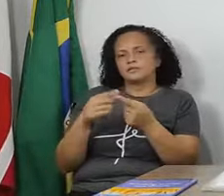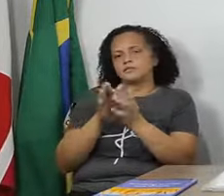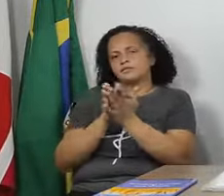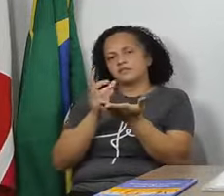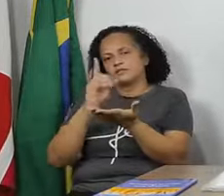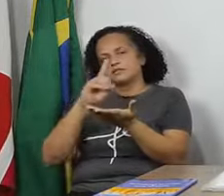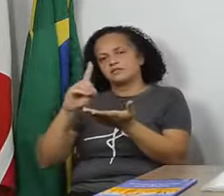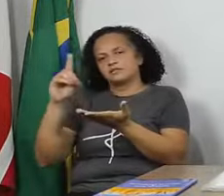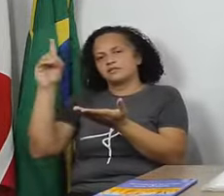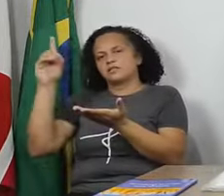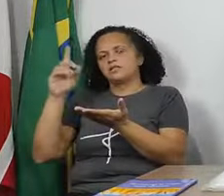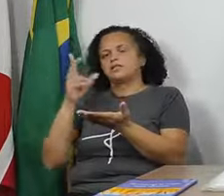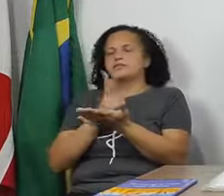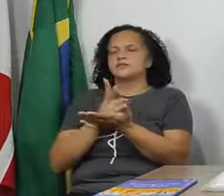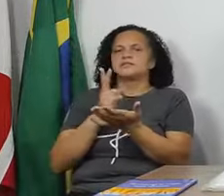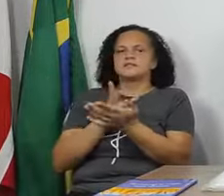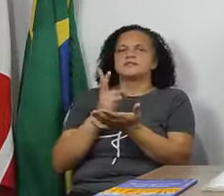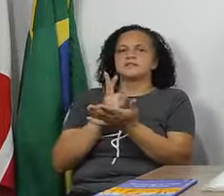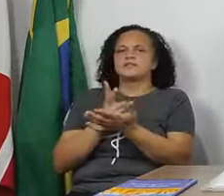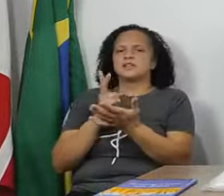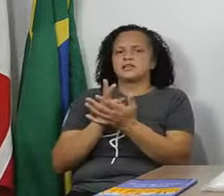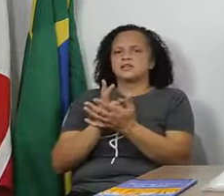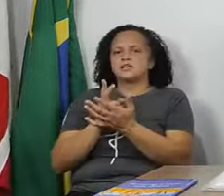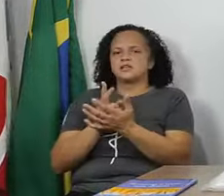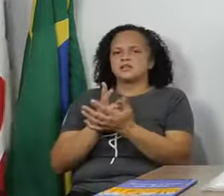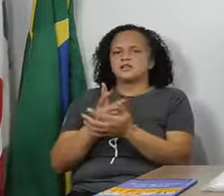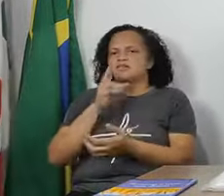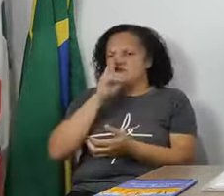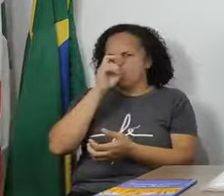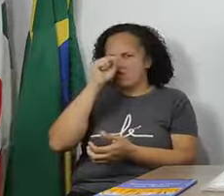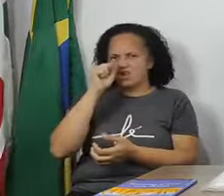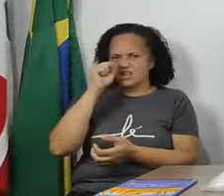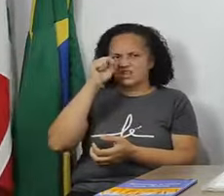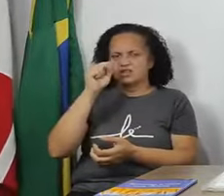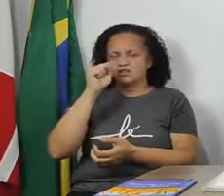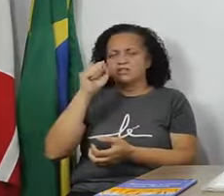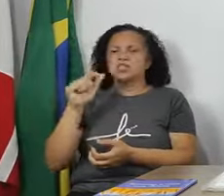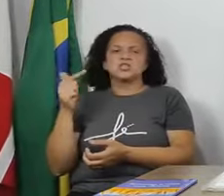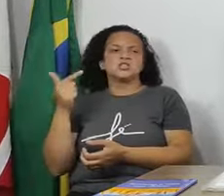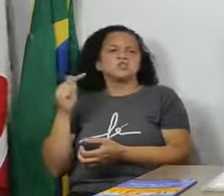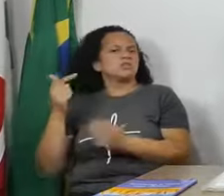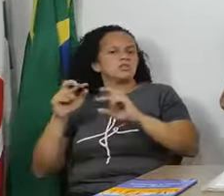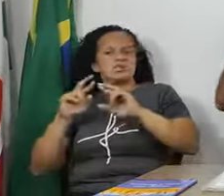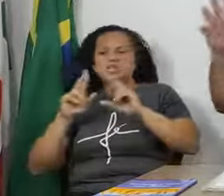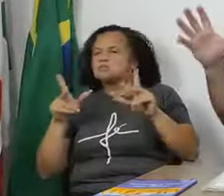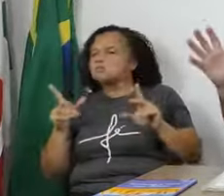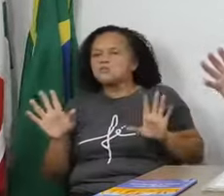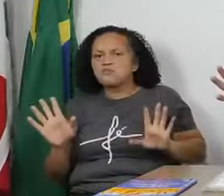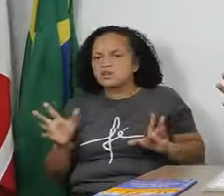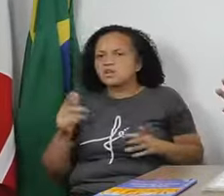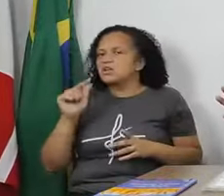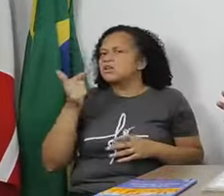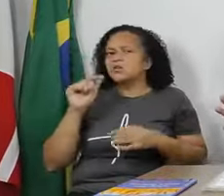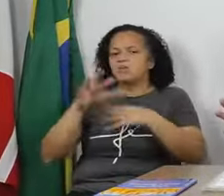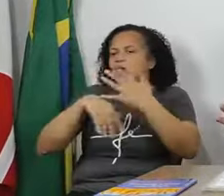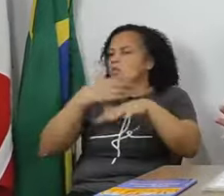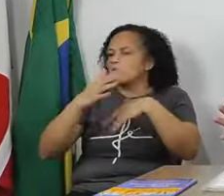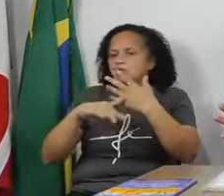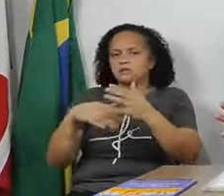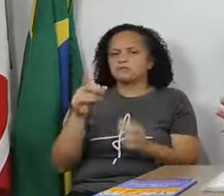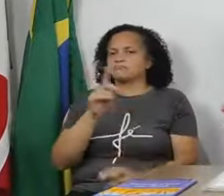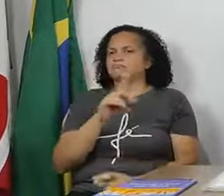no céu, e ela não sofre nenhuma alteração com nada que acontece aqui na